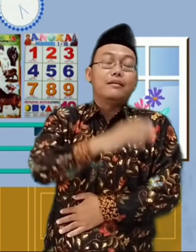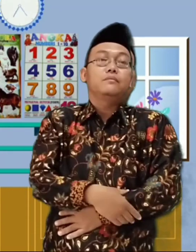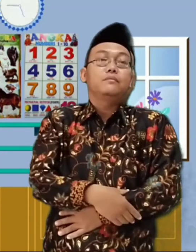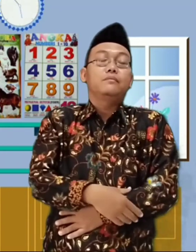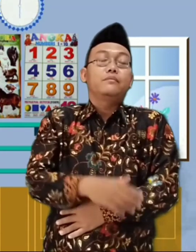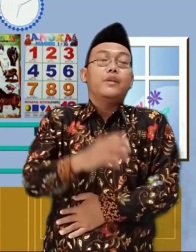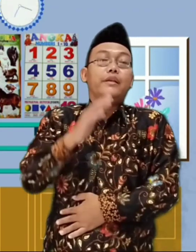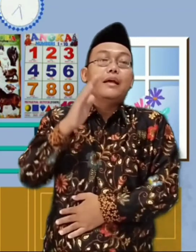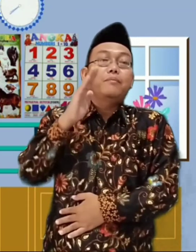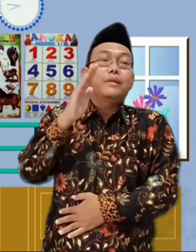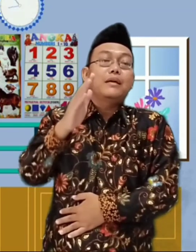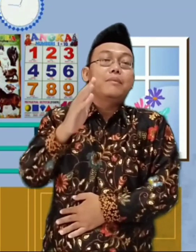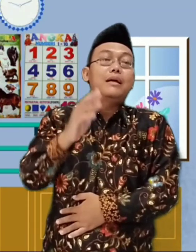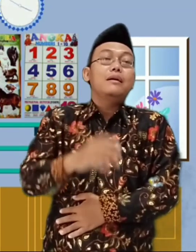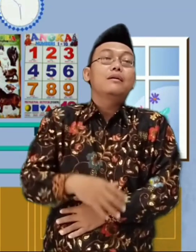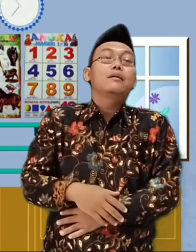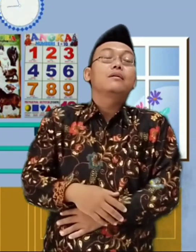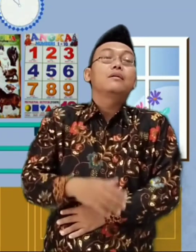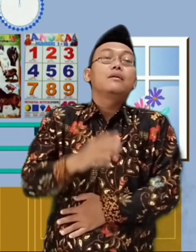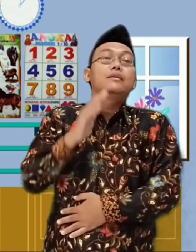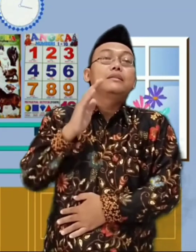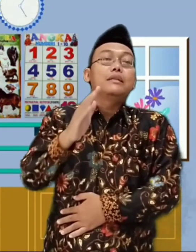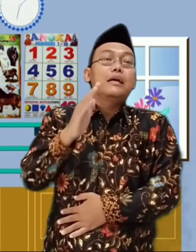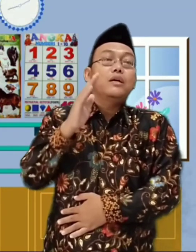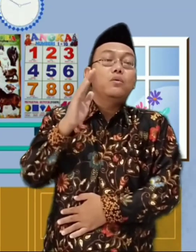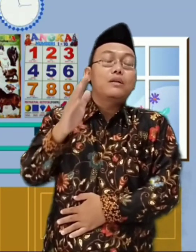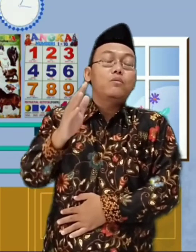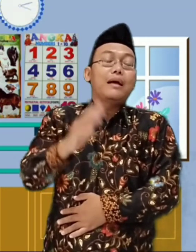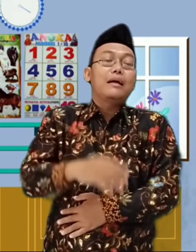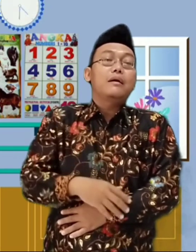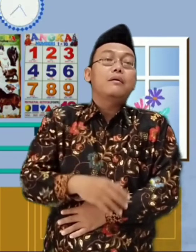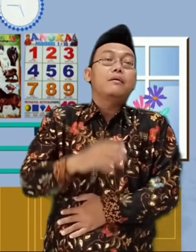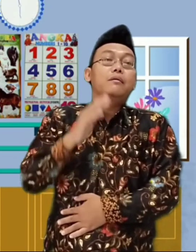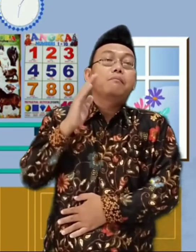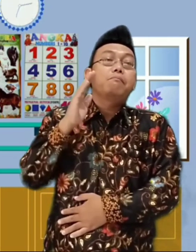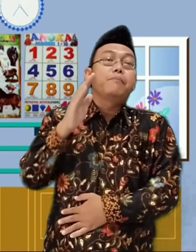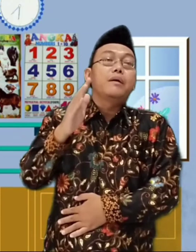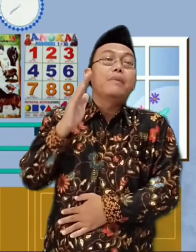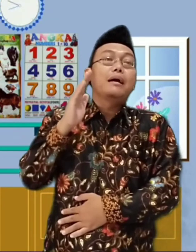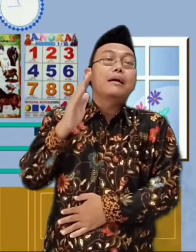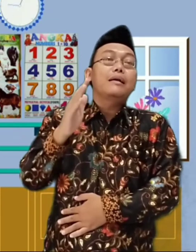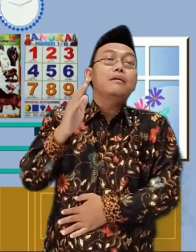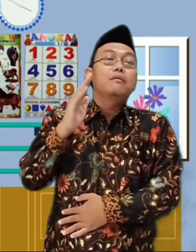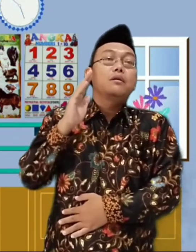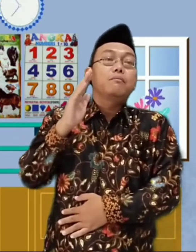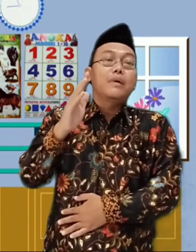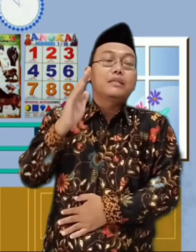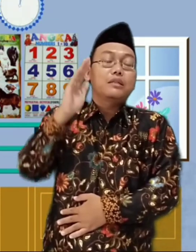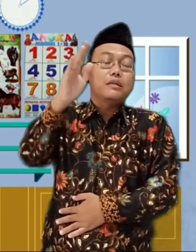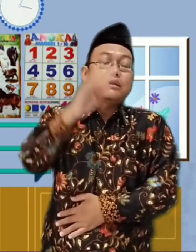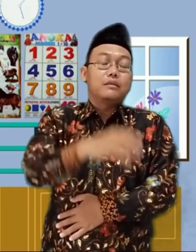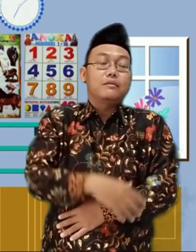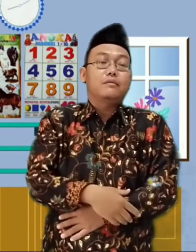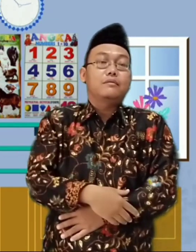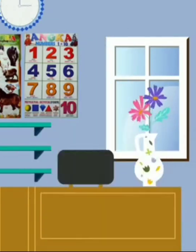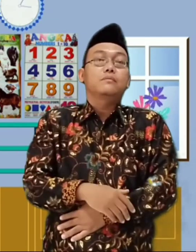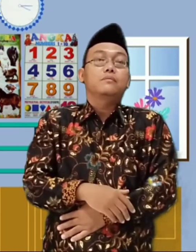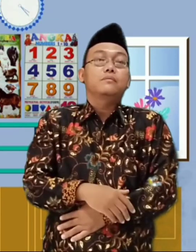kesehatan. Yang pertama, jika keluar rumah, memakai masker.